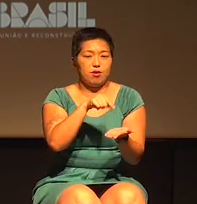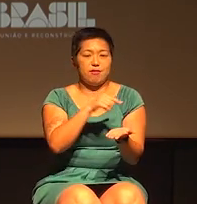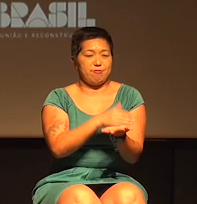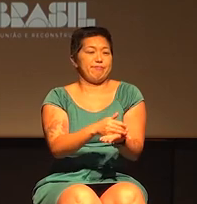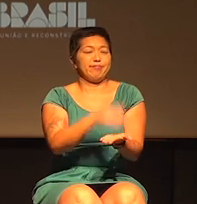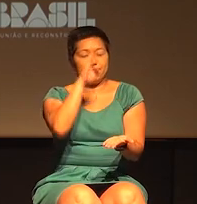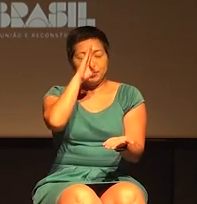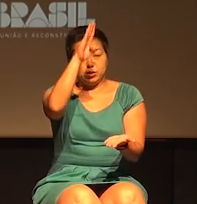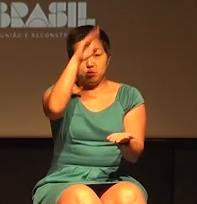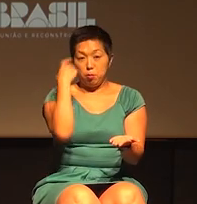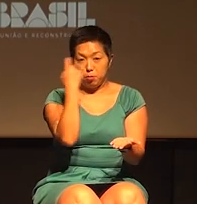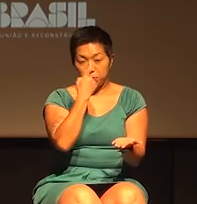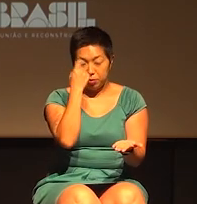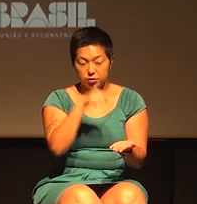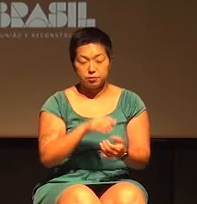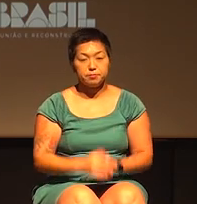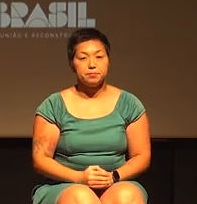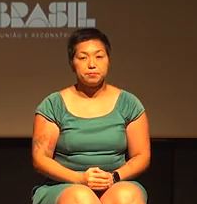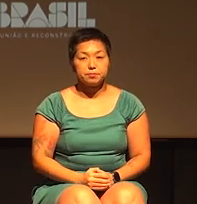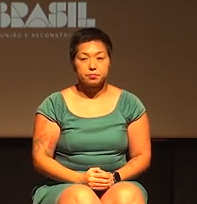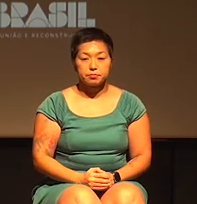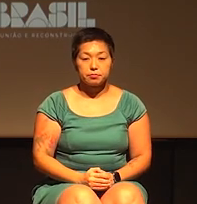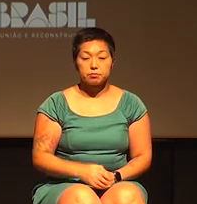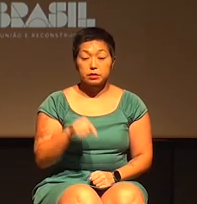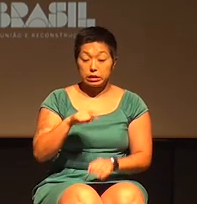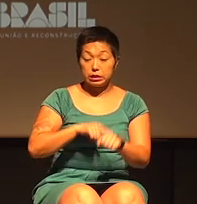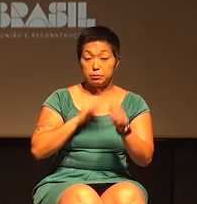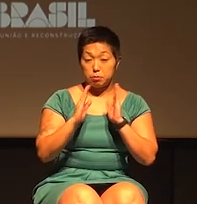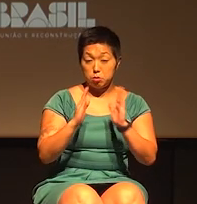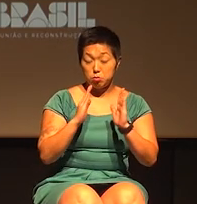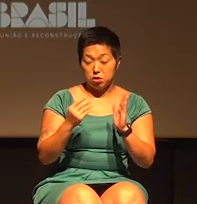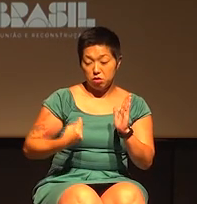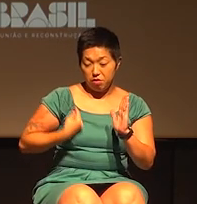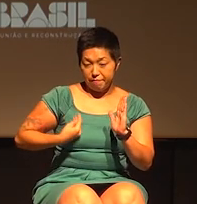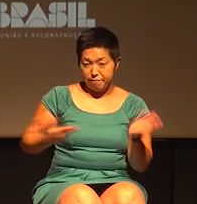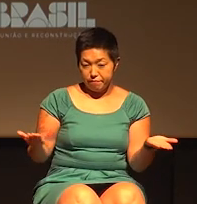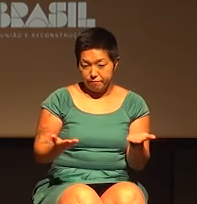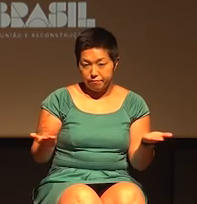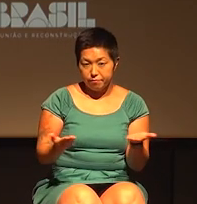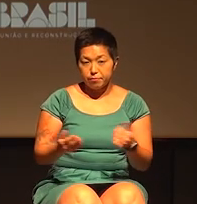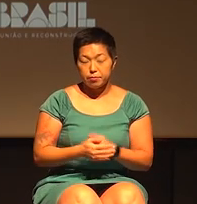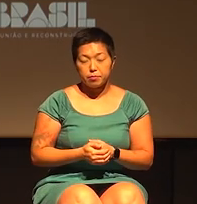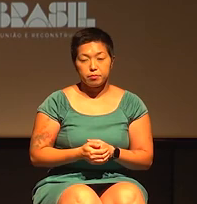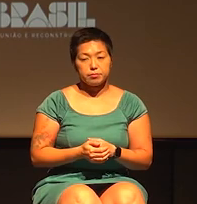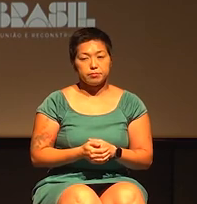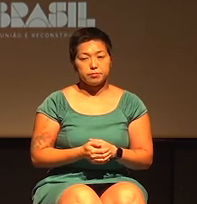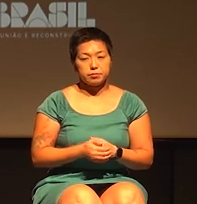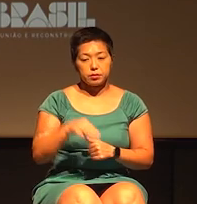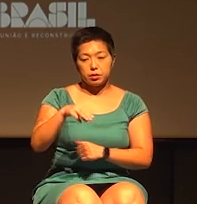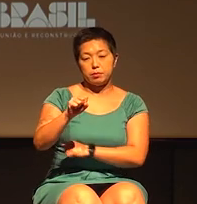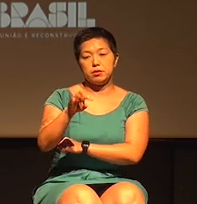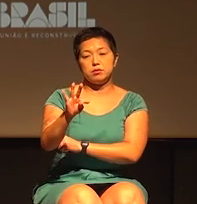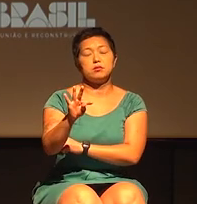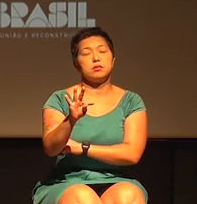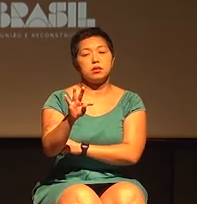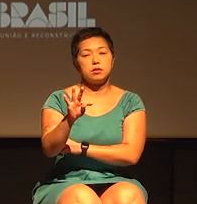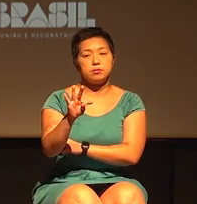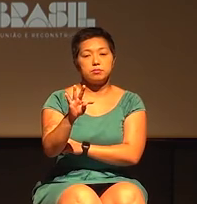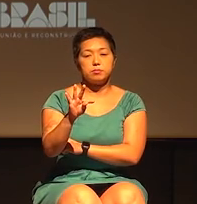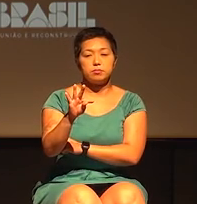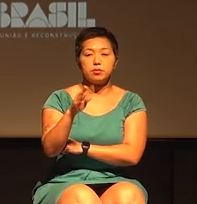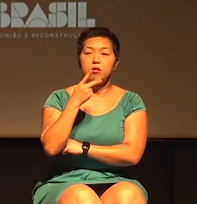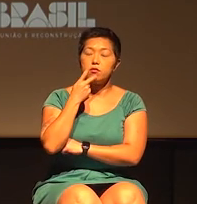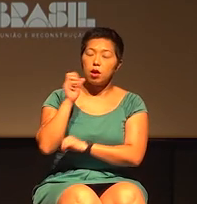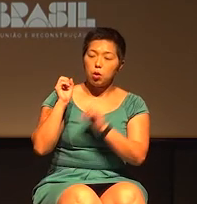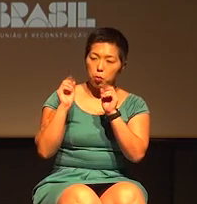Terra eh nesse momento que a gente tá vivendo agora eh o MST passa a